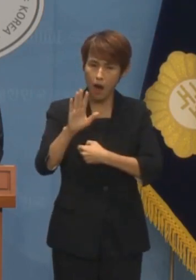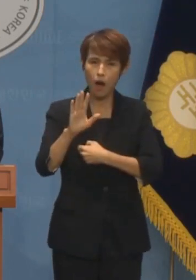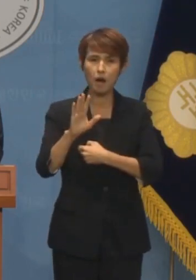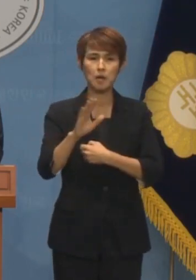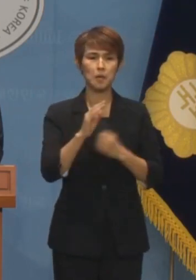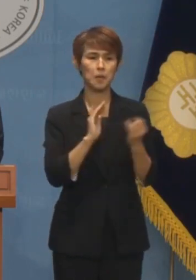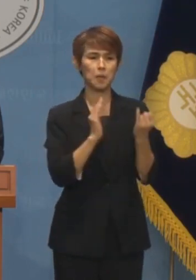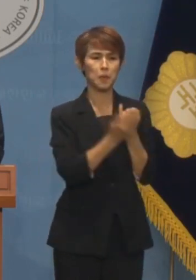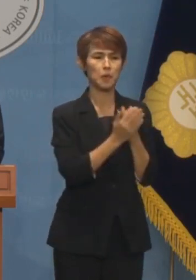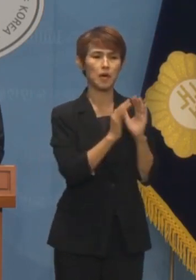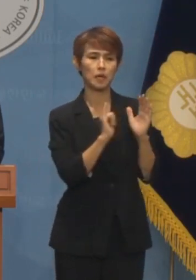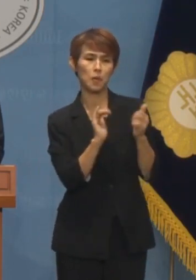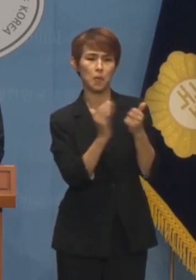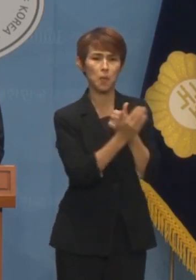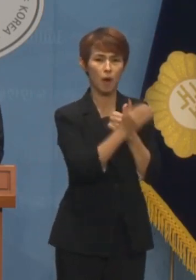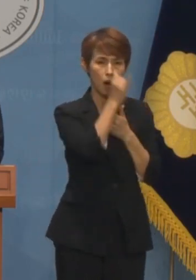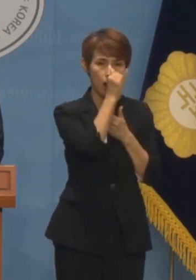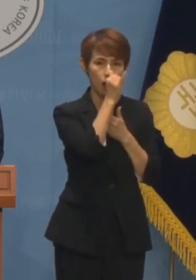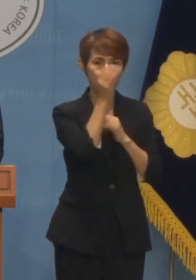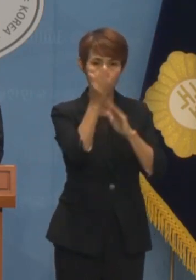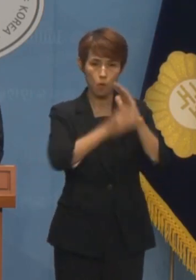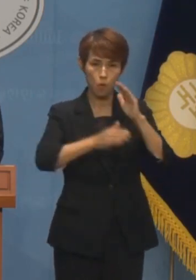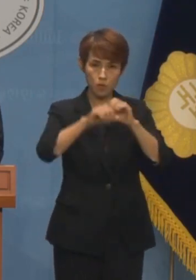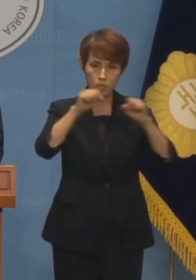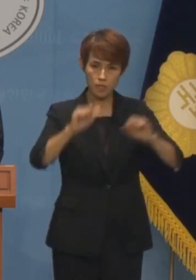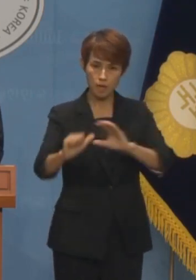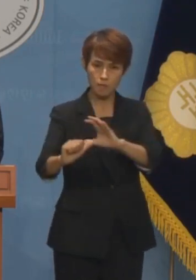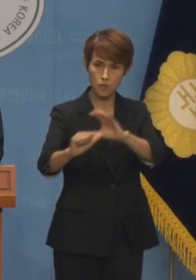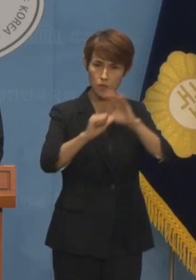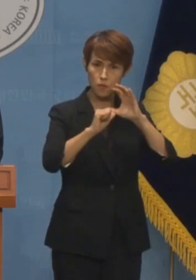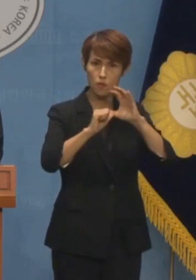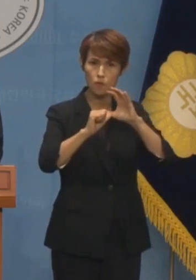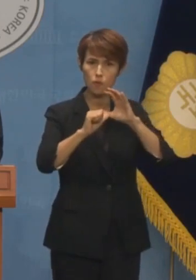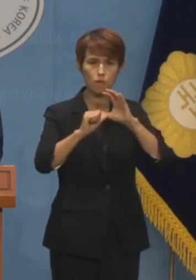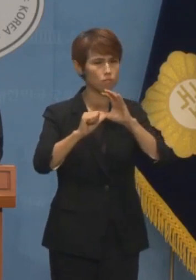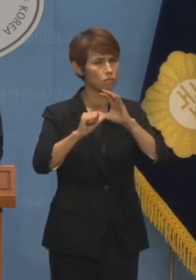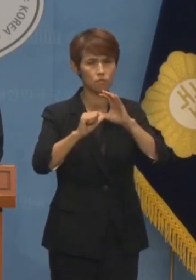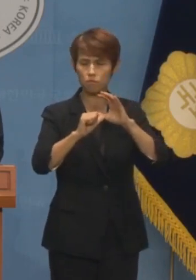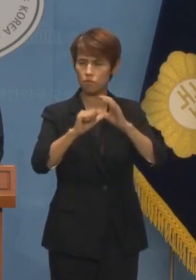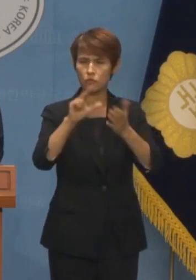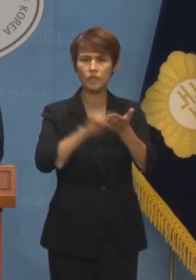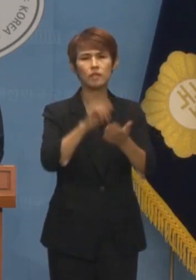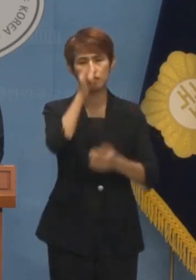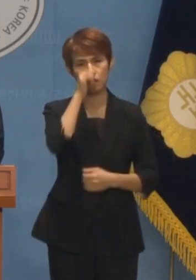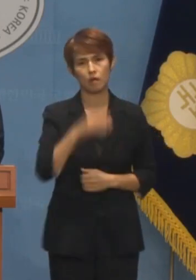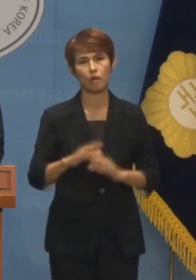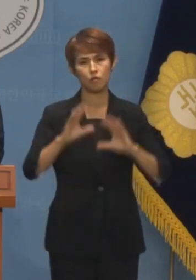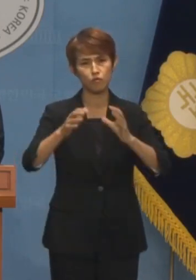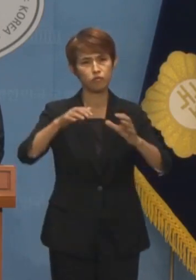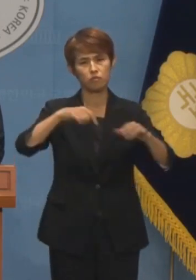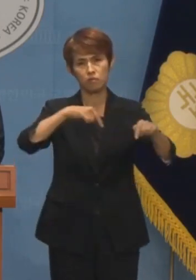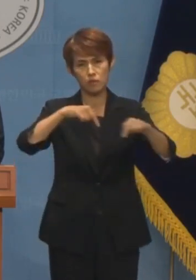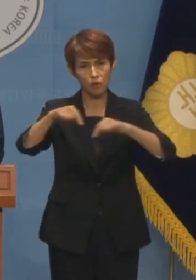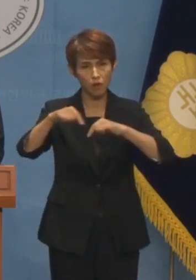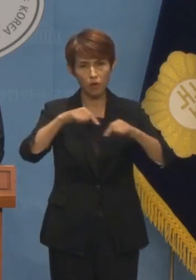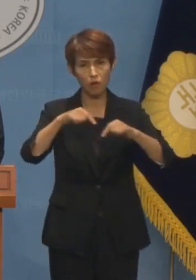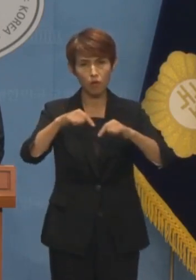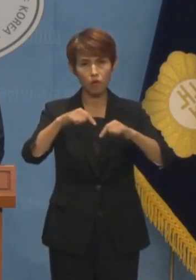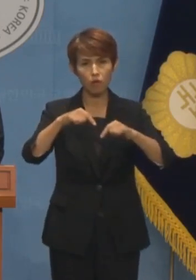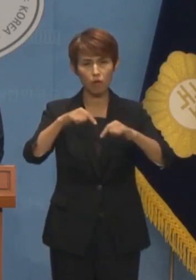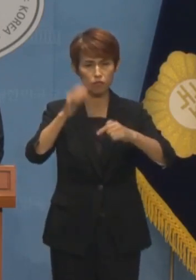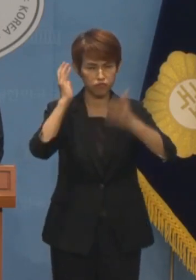안위를 지키는데 국가의 공적 시스템을 주저없이 동원한다면 국정 난맥이고 그것이